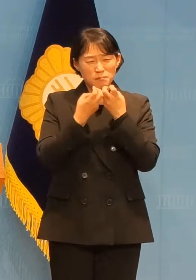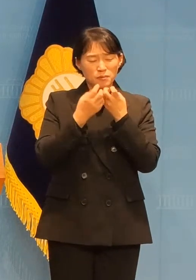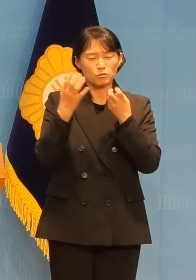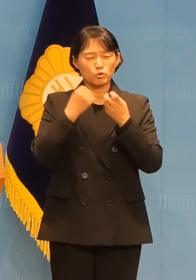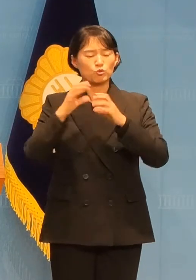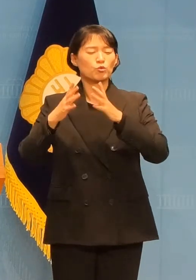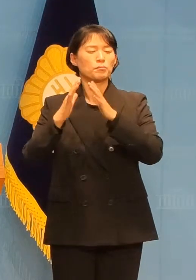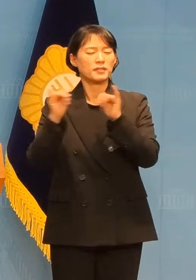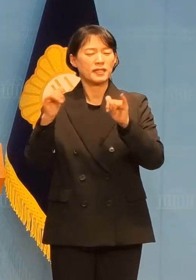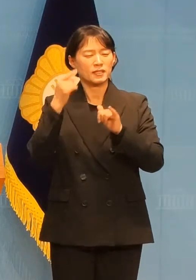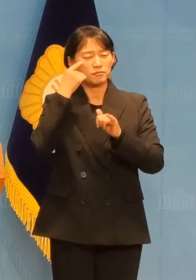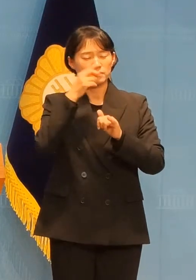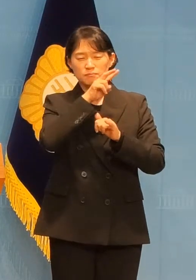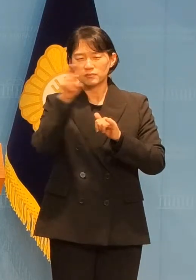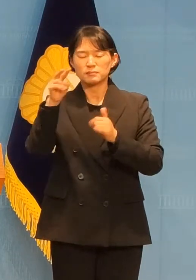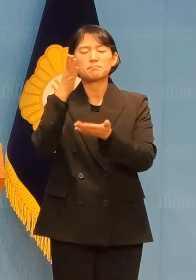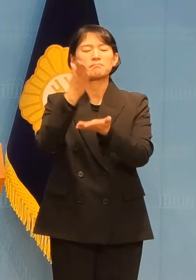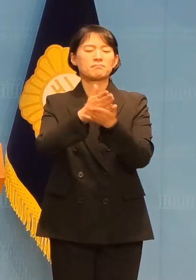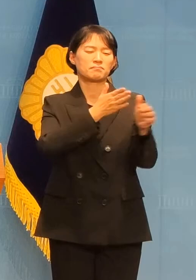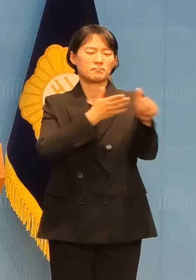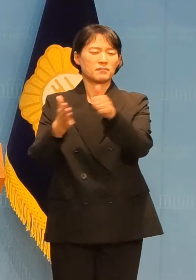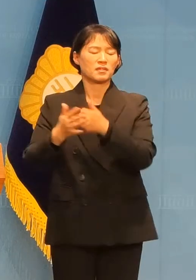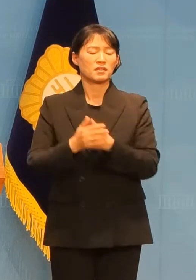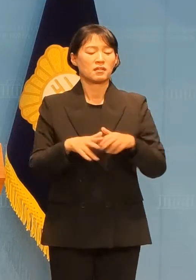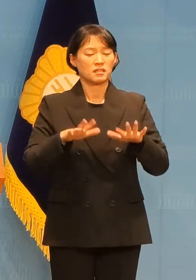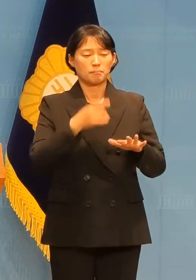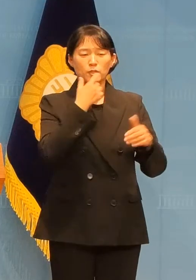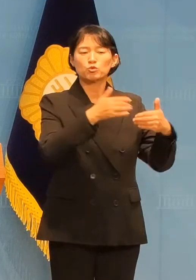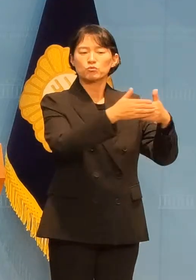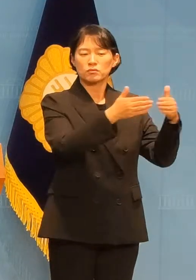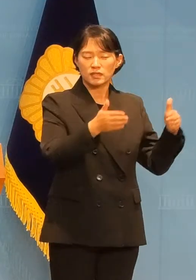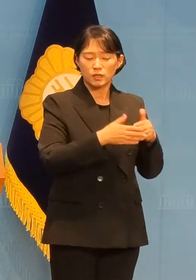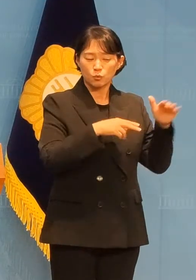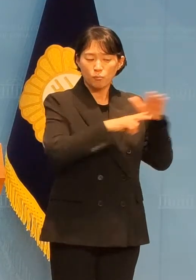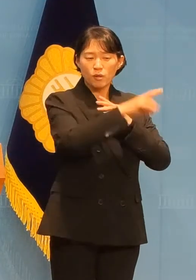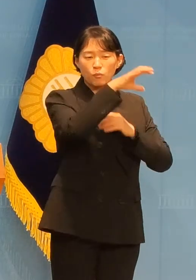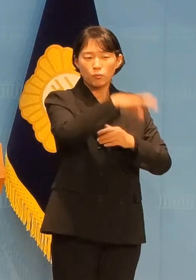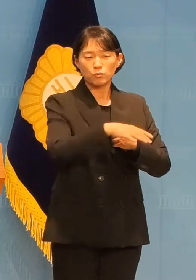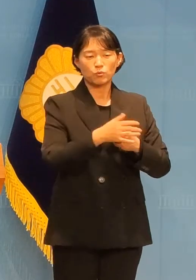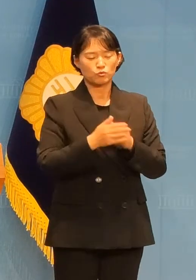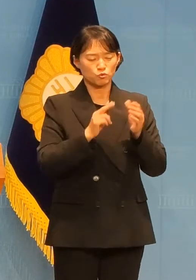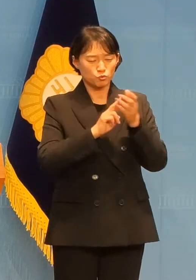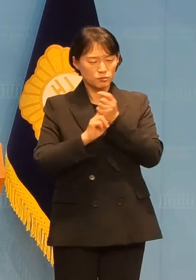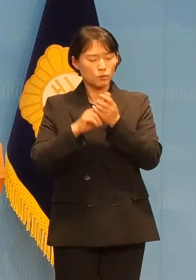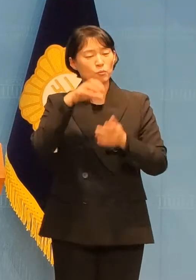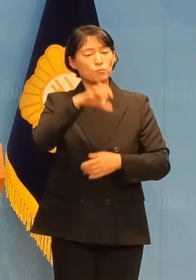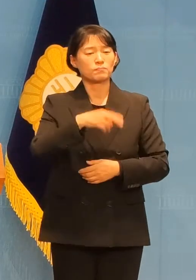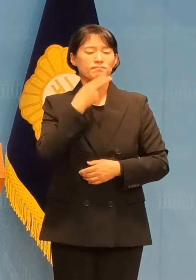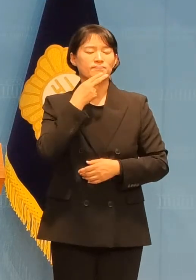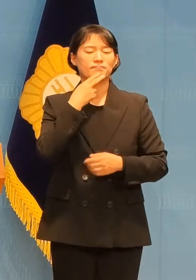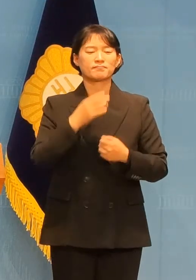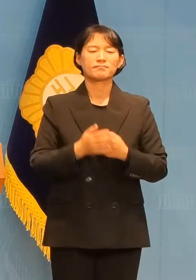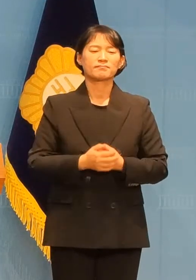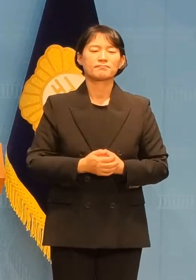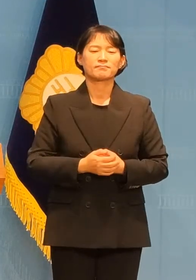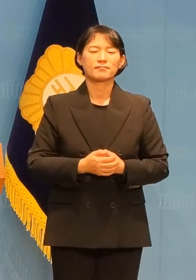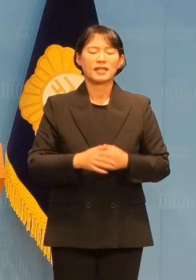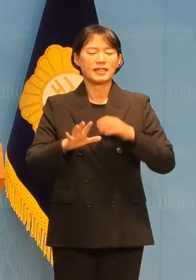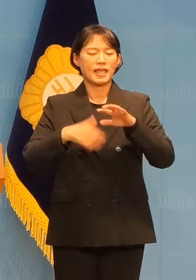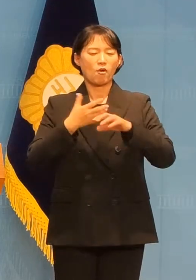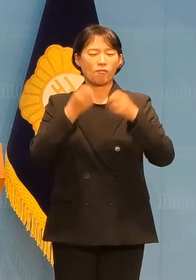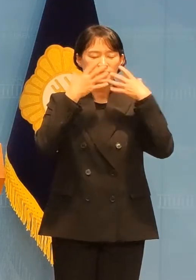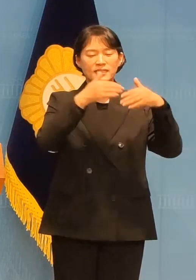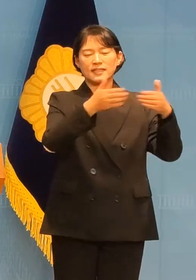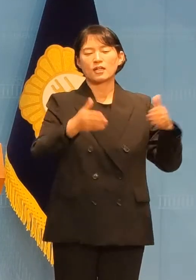시선을 돌리려 하지 마십시오. 이제 민주당이 도망칠 곳도 숨질 곳도 없습니다.